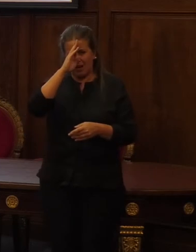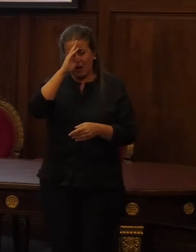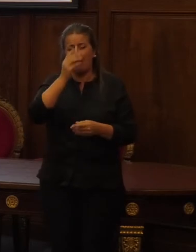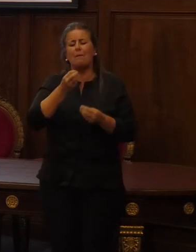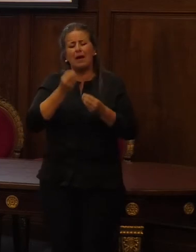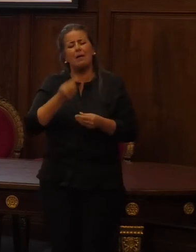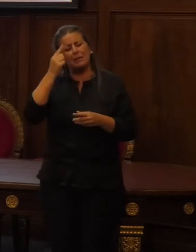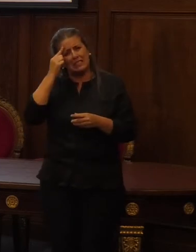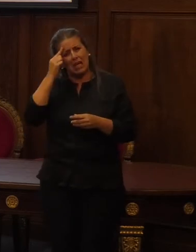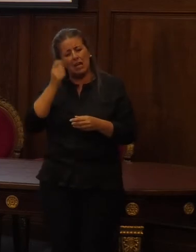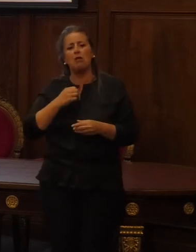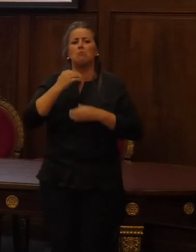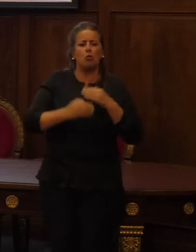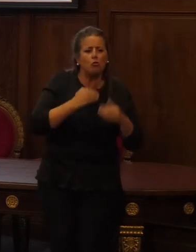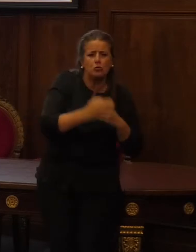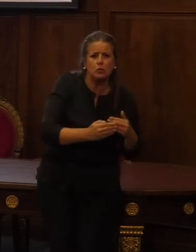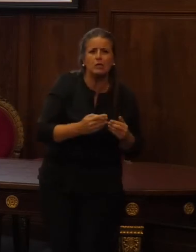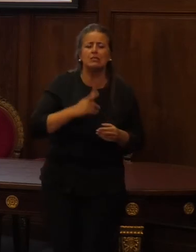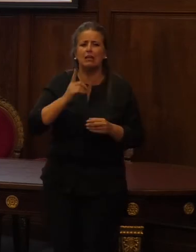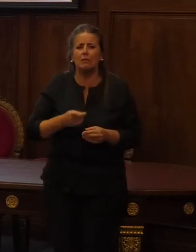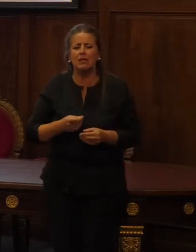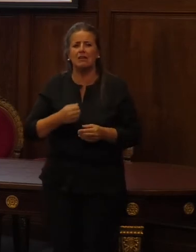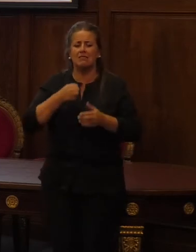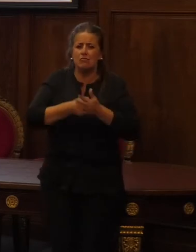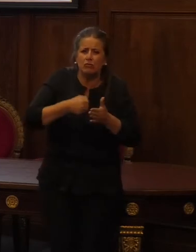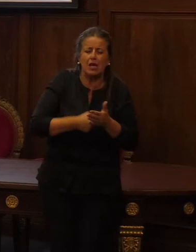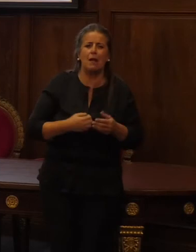ser creativos y productivos.